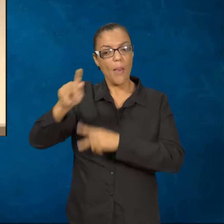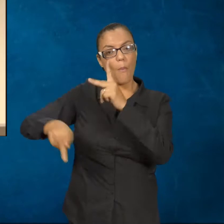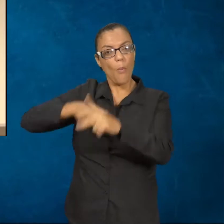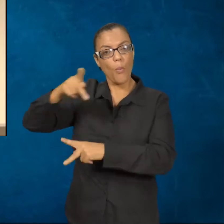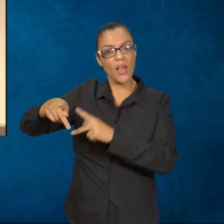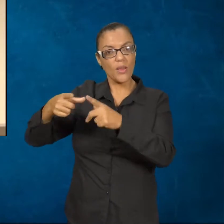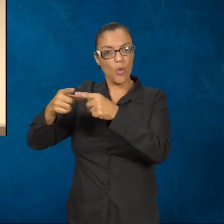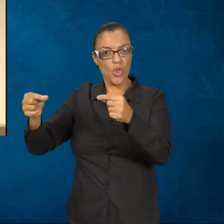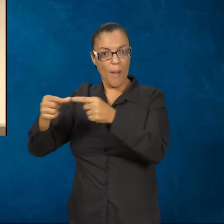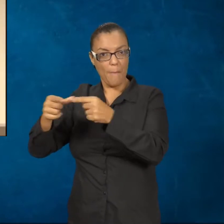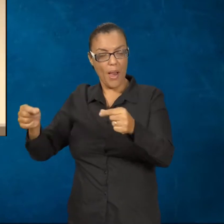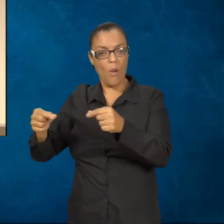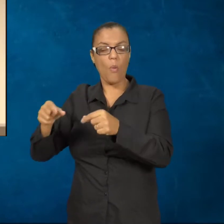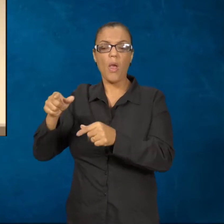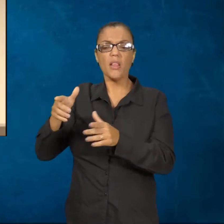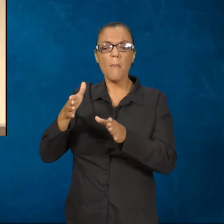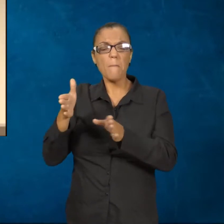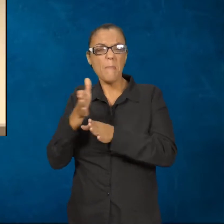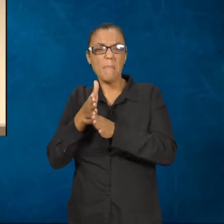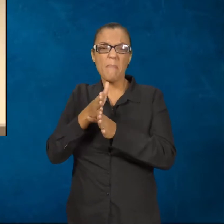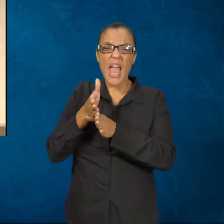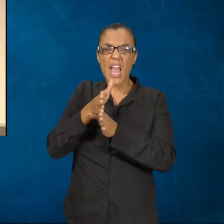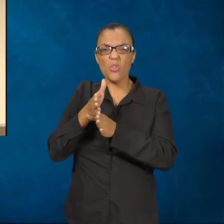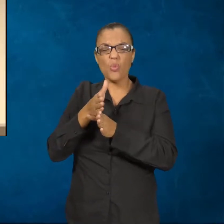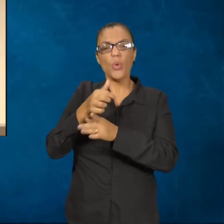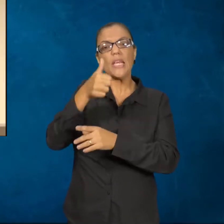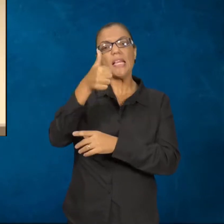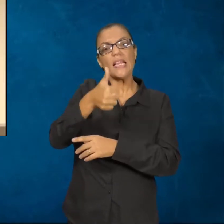população do Japão. QI médio,